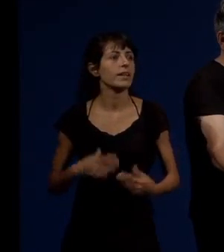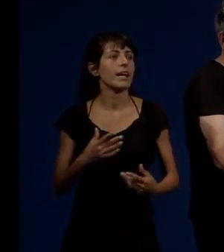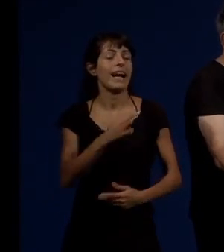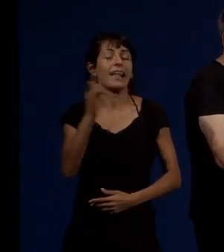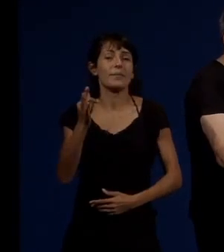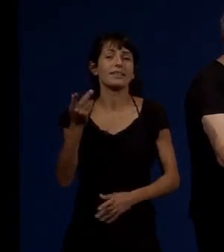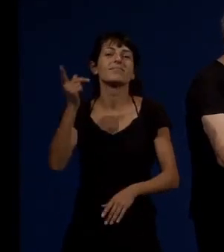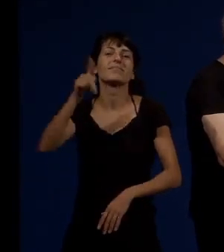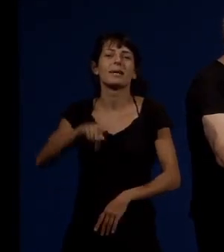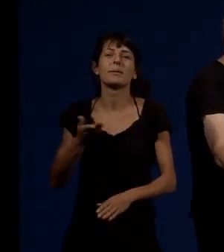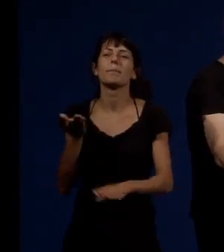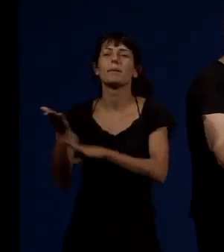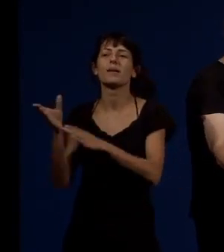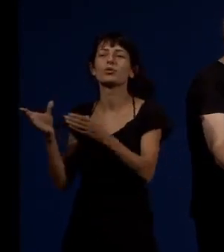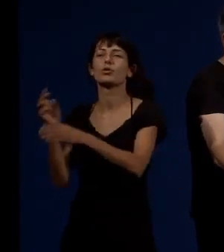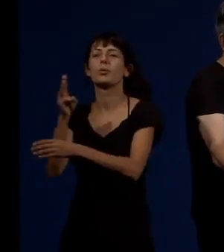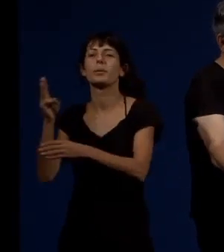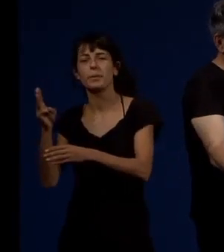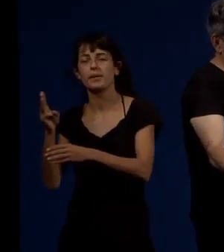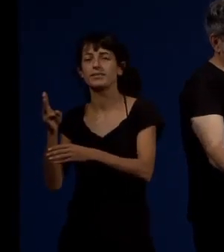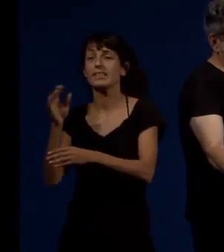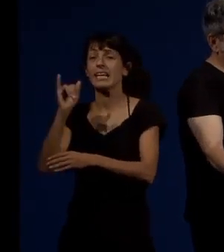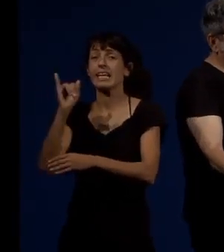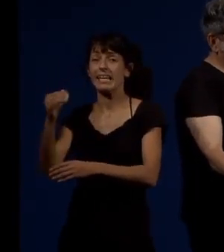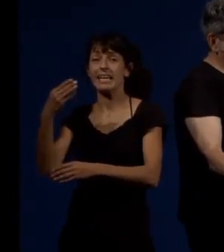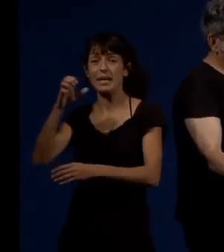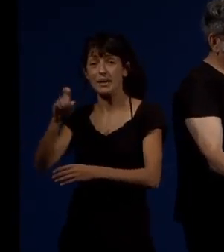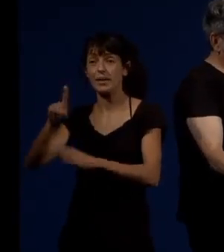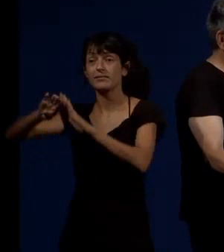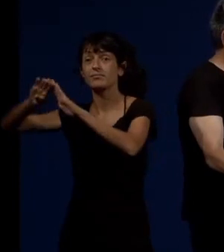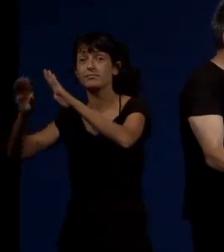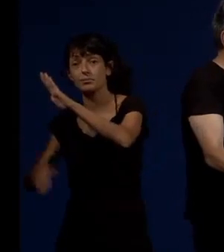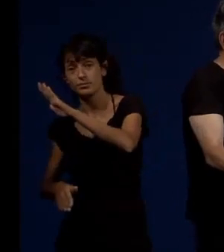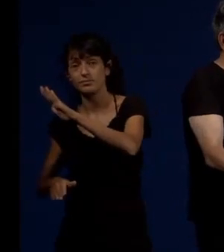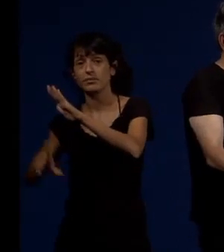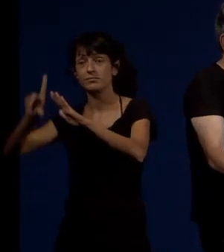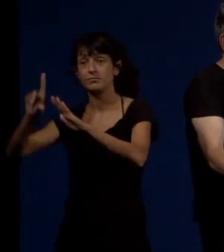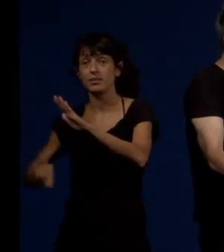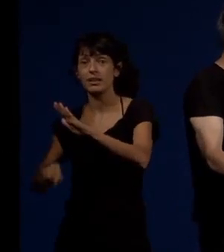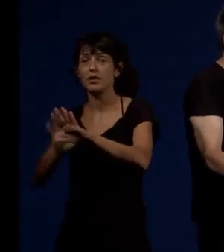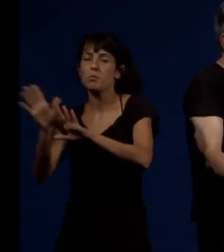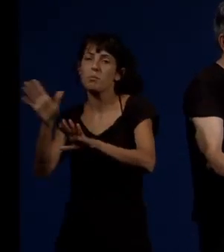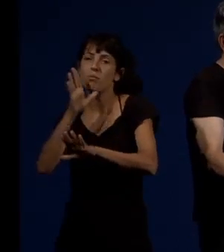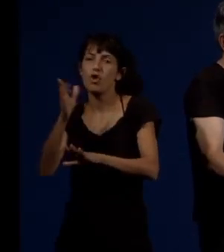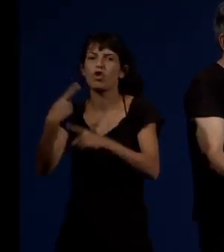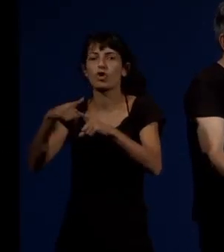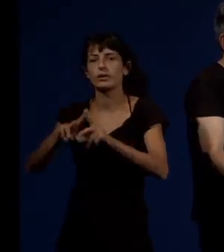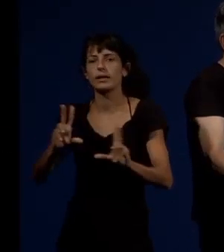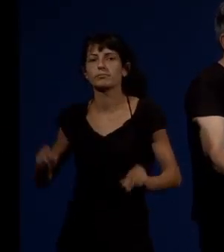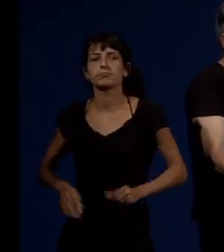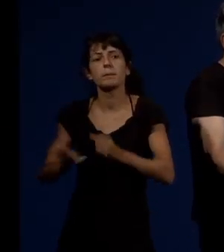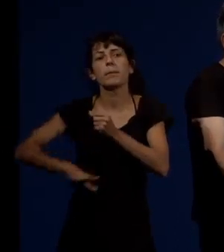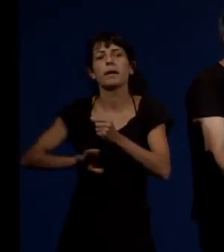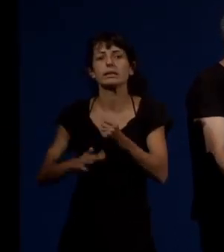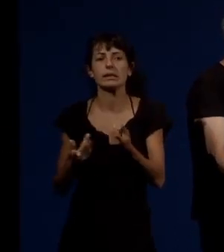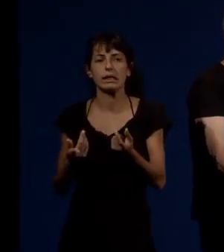ademais pedimoslle ao Partido Popular que rebaixe o IVE, porque está o IVE de cousas tan básicas como os cueiros, como as compresas, como produtos